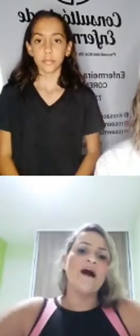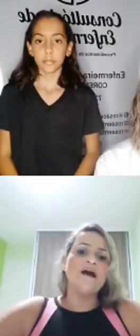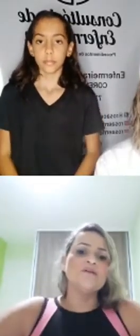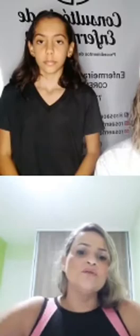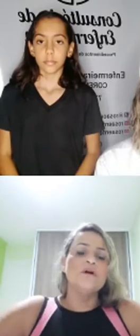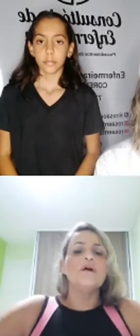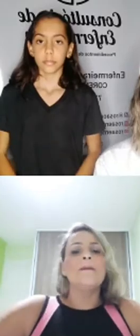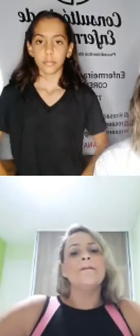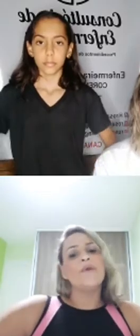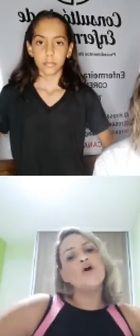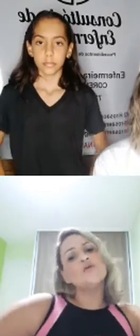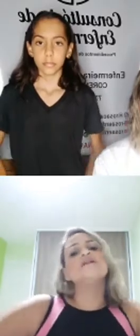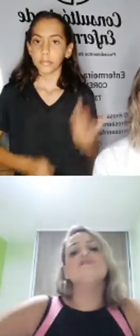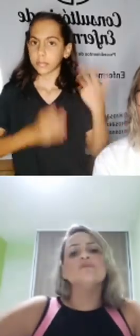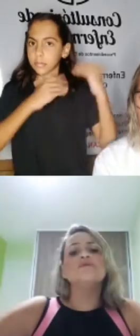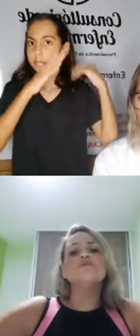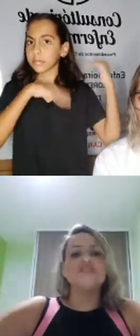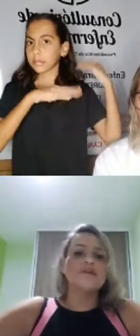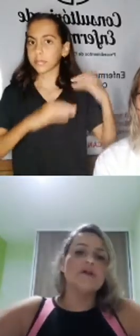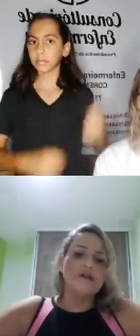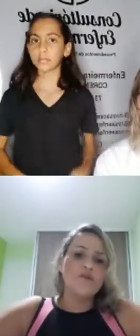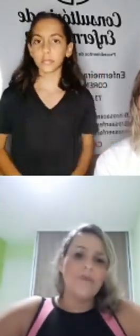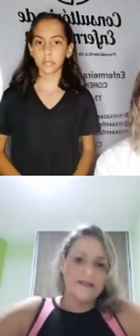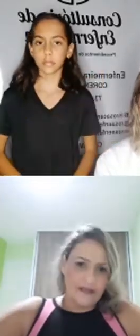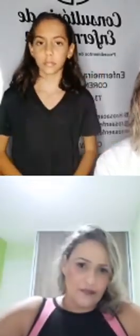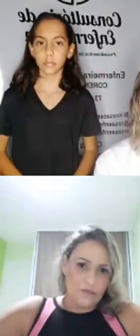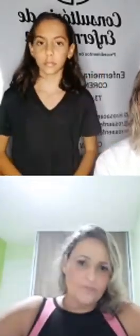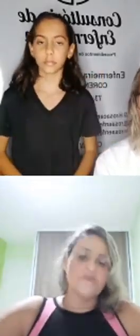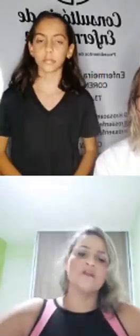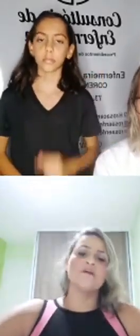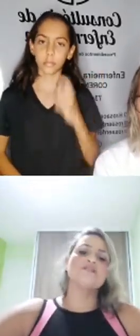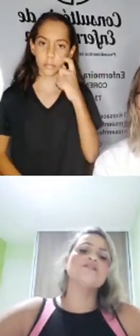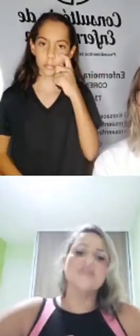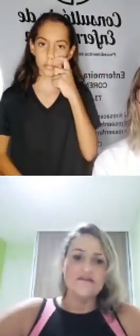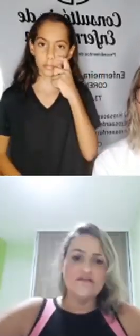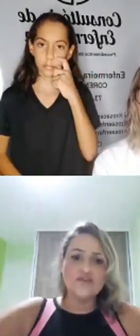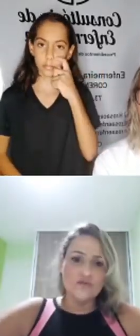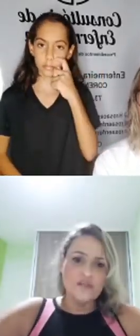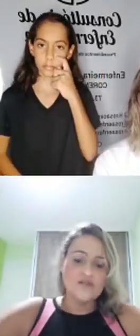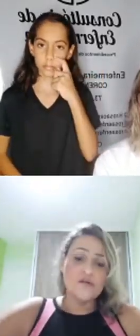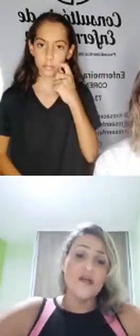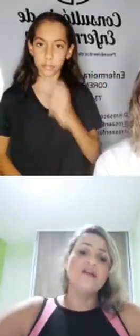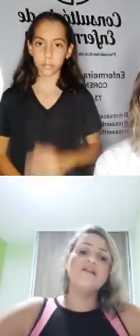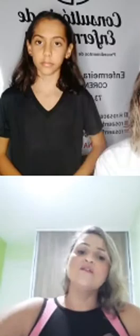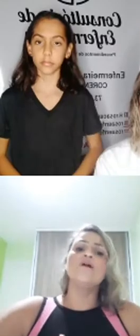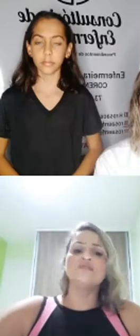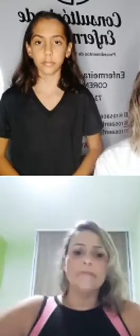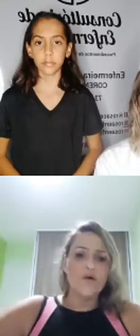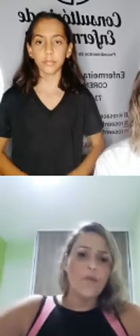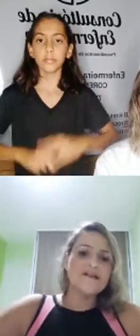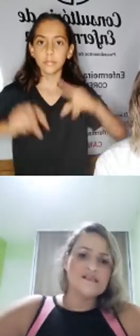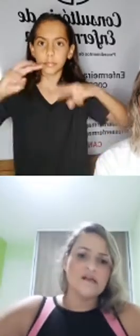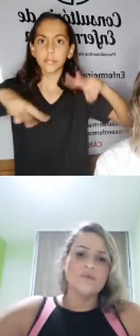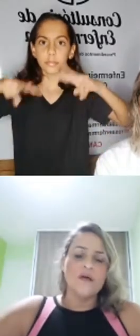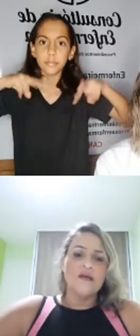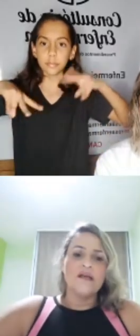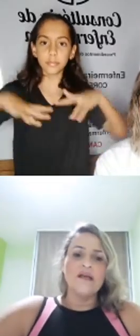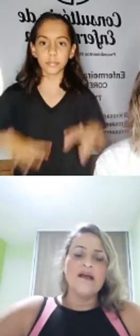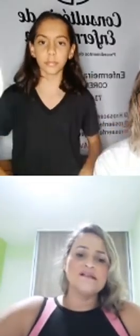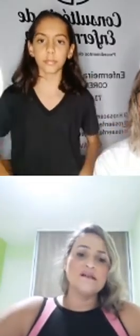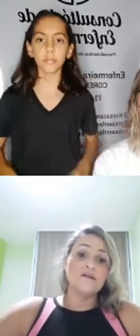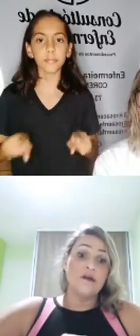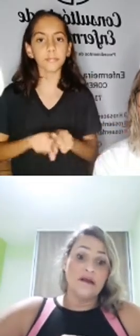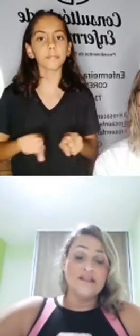do parto por conta do estado clínico materno. Então, a gente tem visto isso. E tem uma outra preocupação,